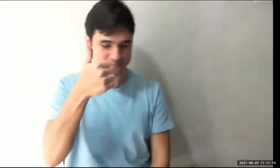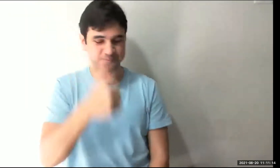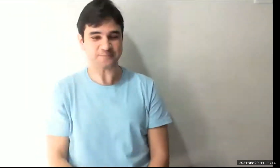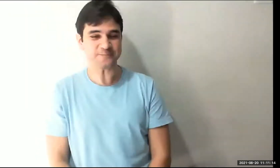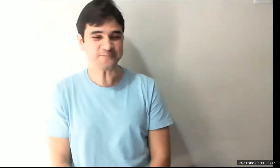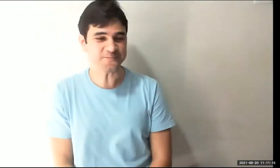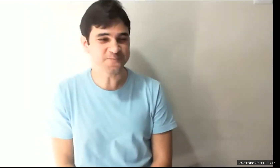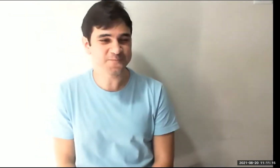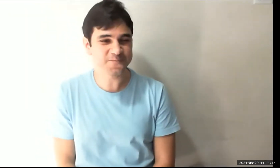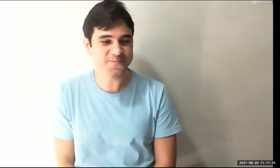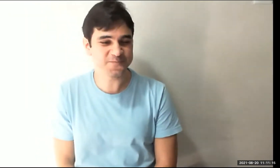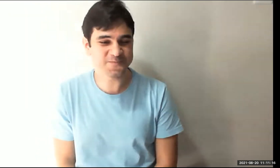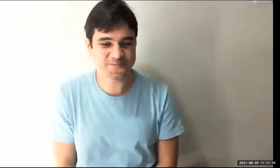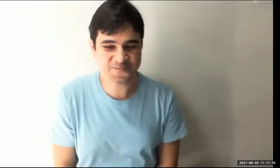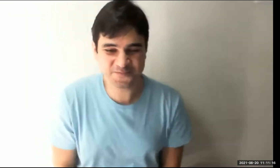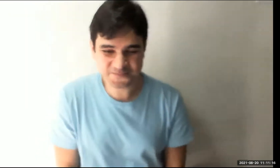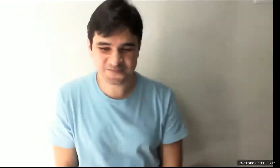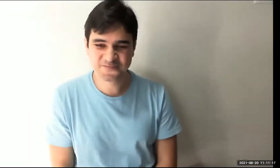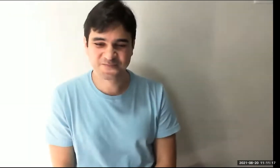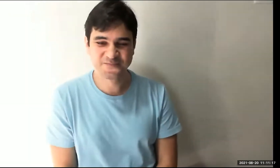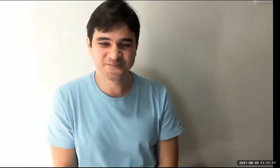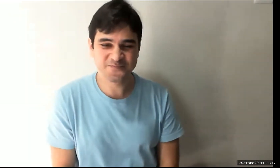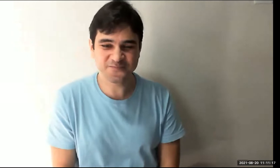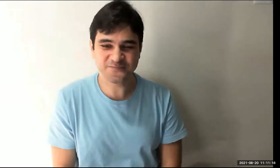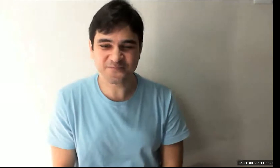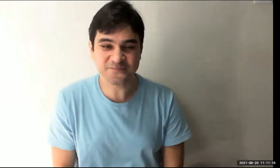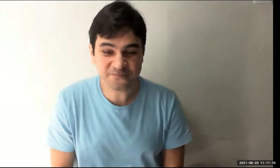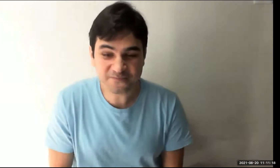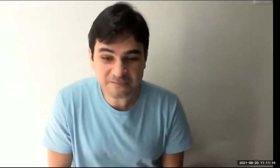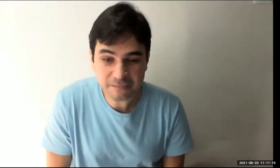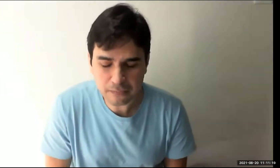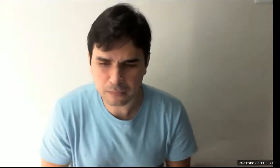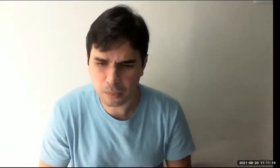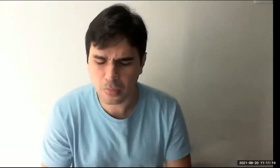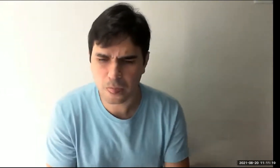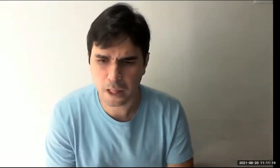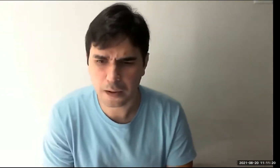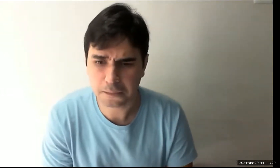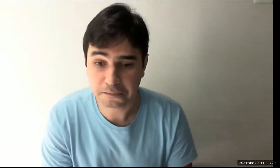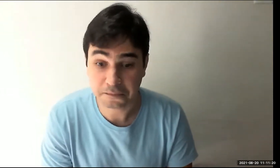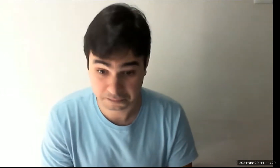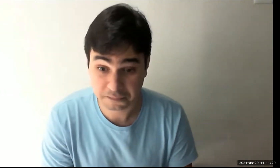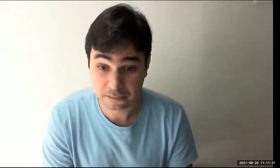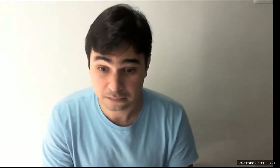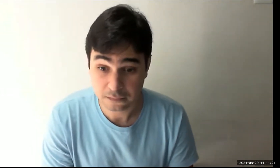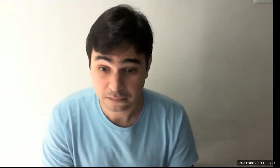Então, Eric, eu sou a professora Marise, eu sou do DEBASE, sou professora do